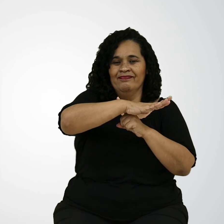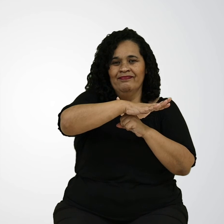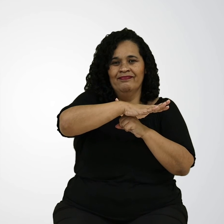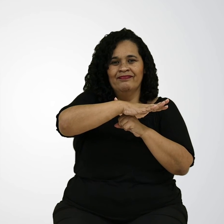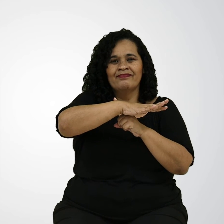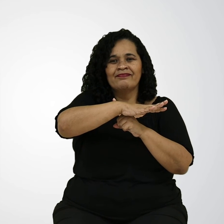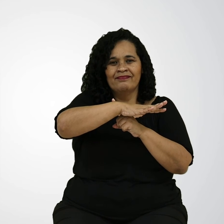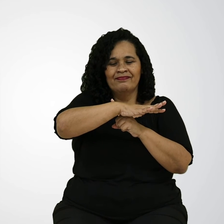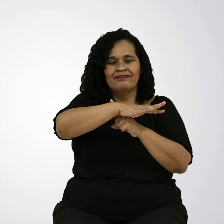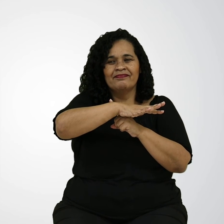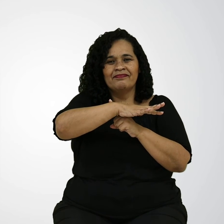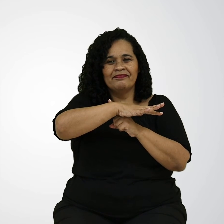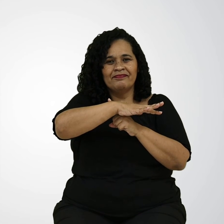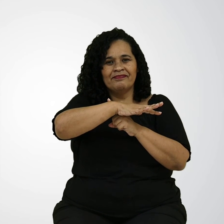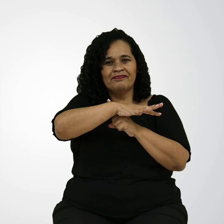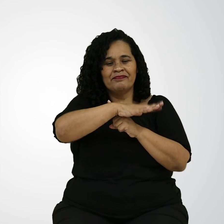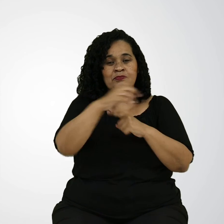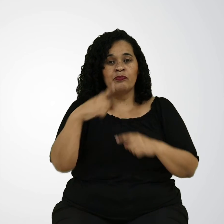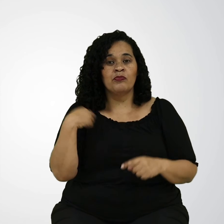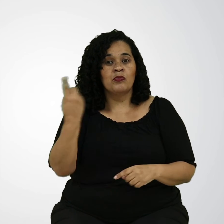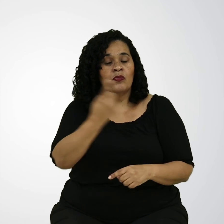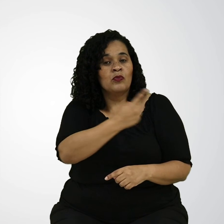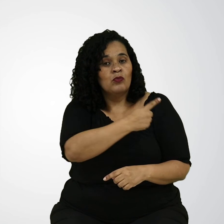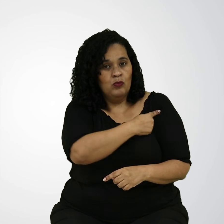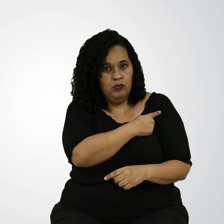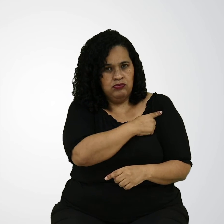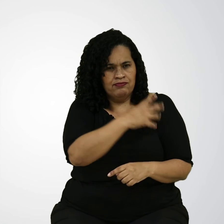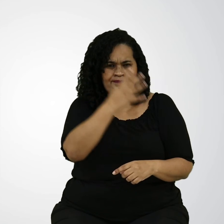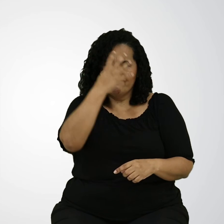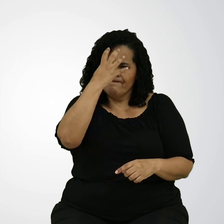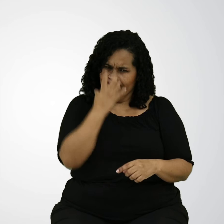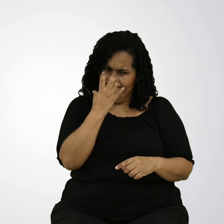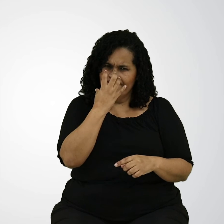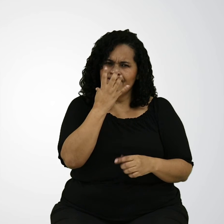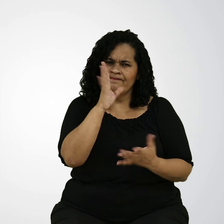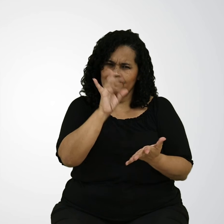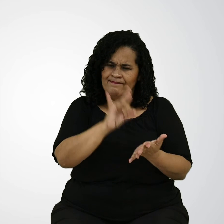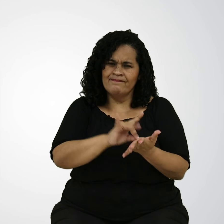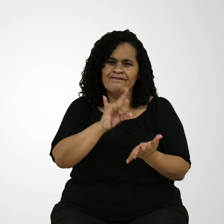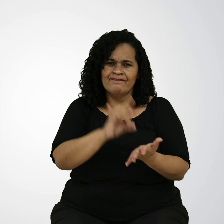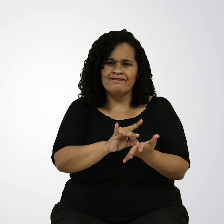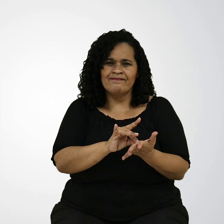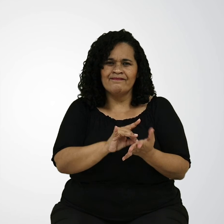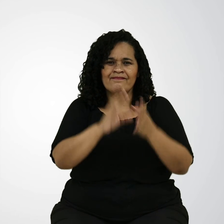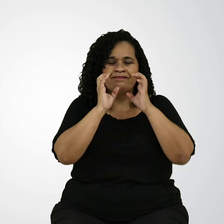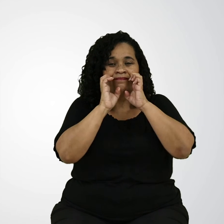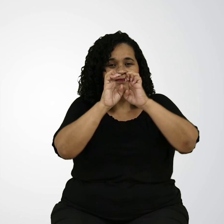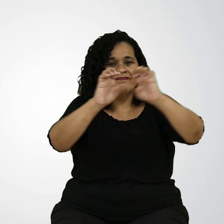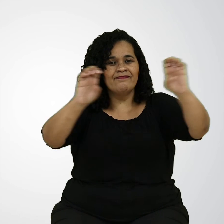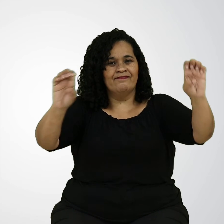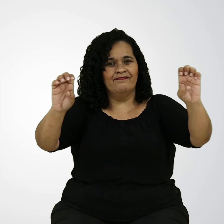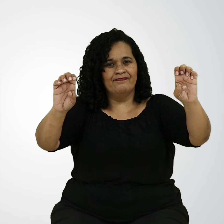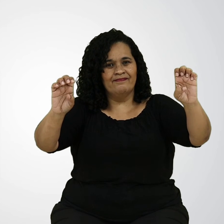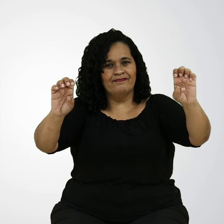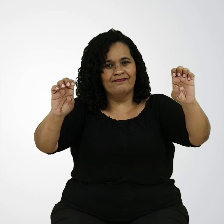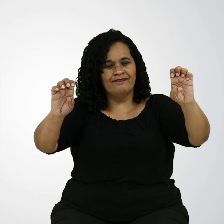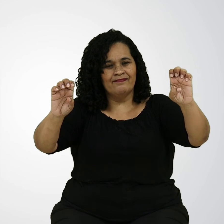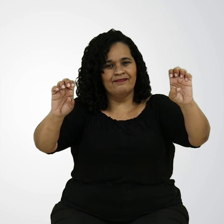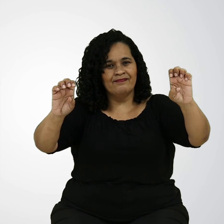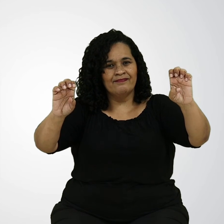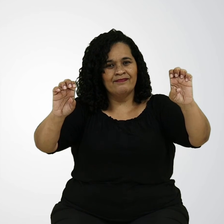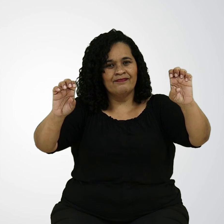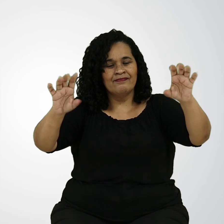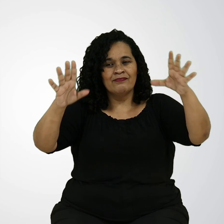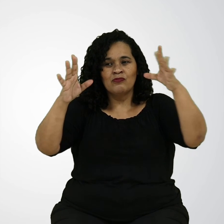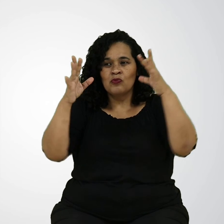muito radicais. Se nós levarmos a sério os princípios que o Evangelho traz para a gente, com toda certeza nós vamos chamar a atenção dos